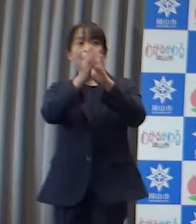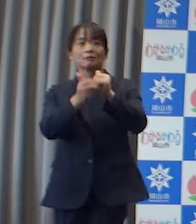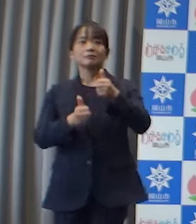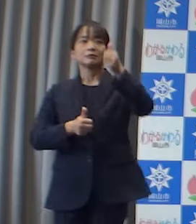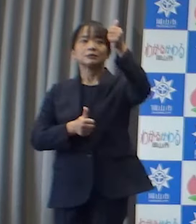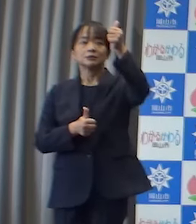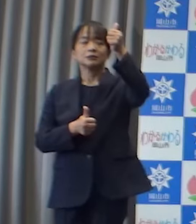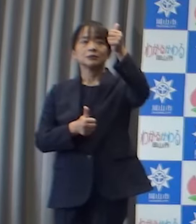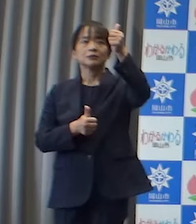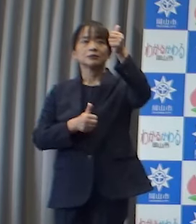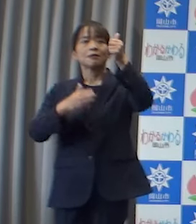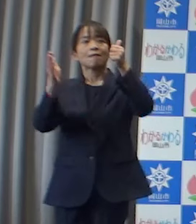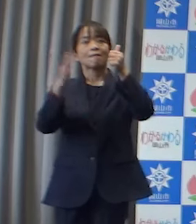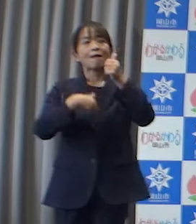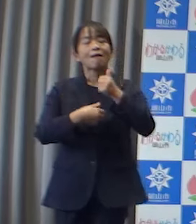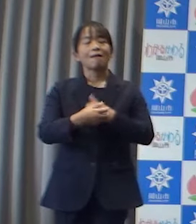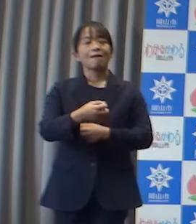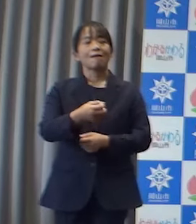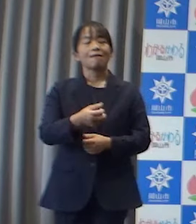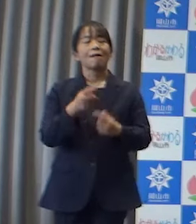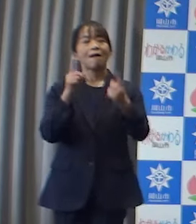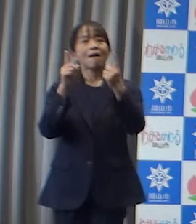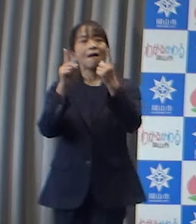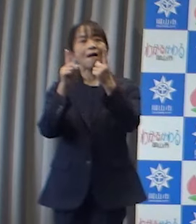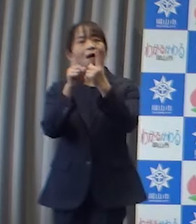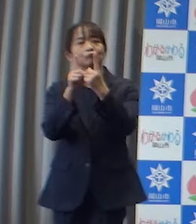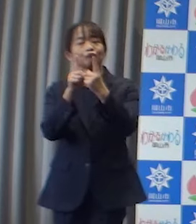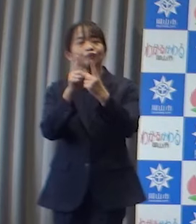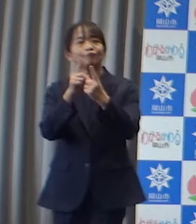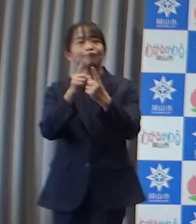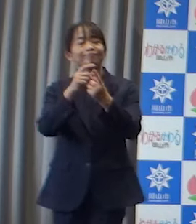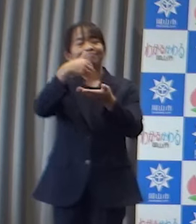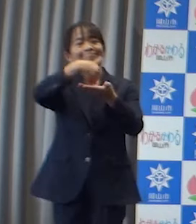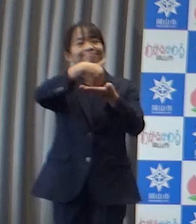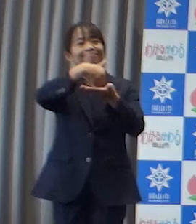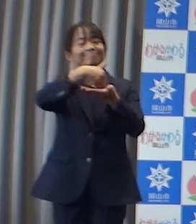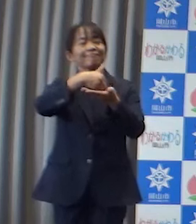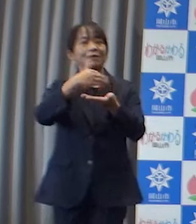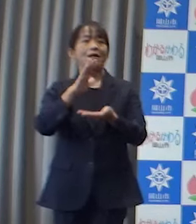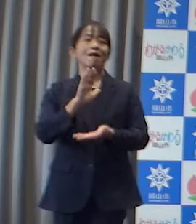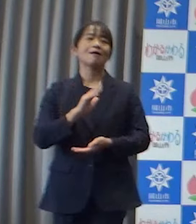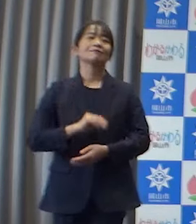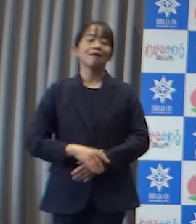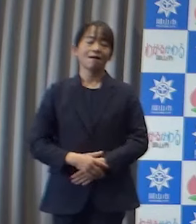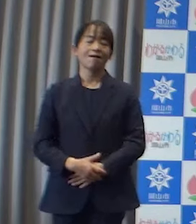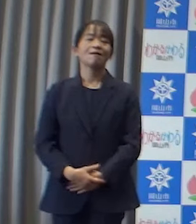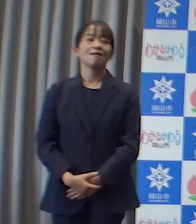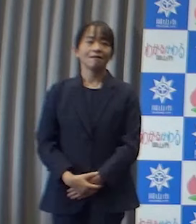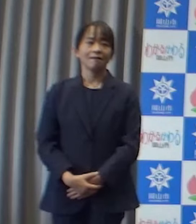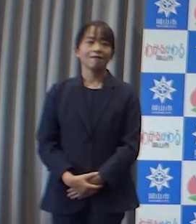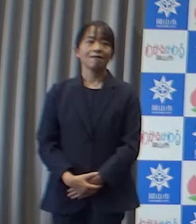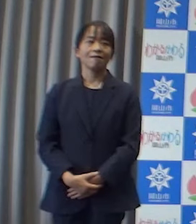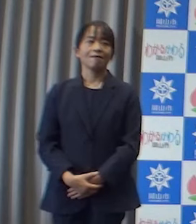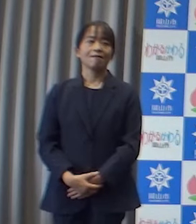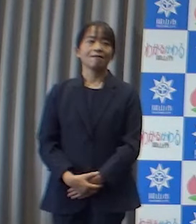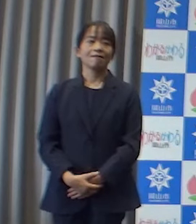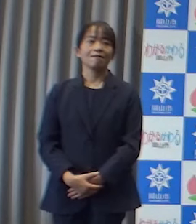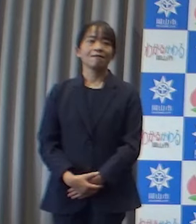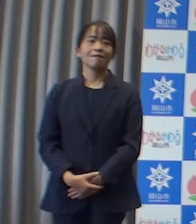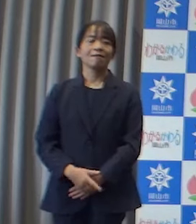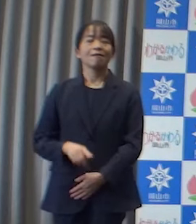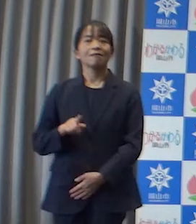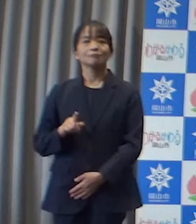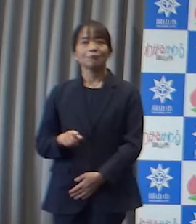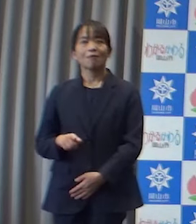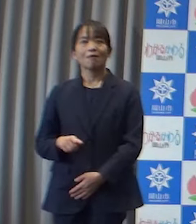きたということなんですけども、なんかその方から見ていると、まあ、その両議会になんかその促されて、まあ、仕方なく会うという場を